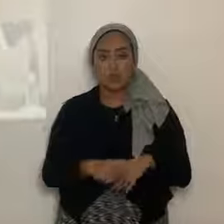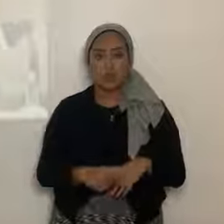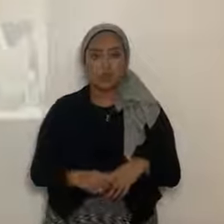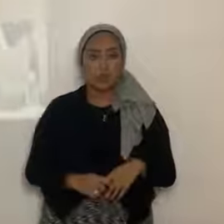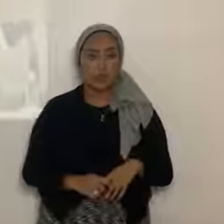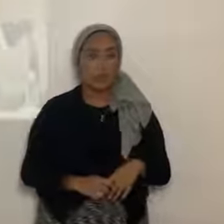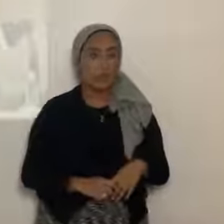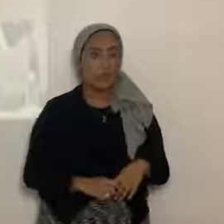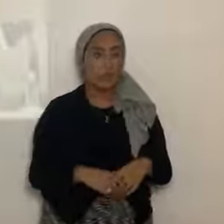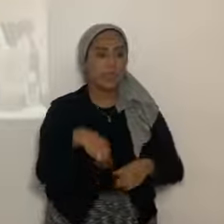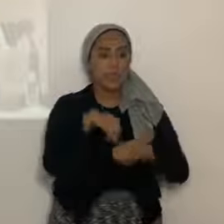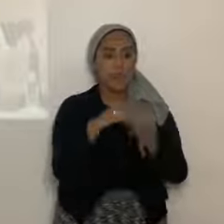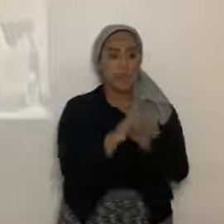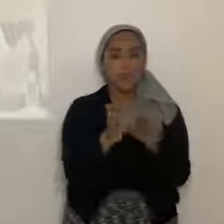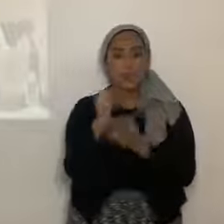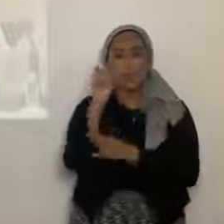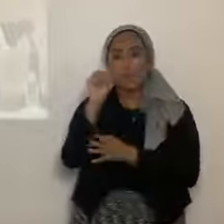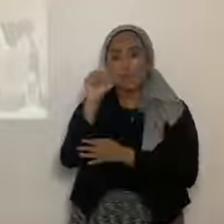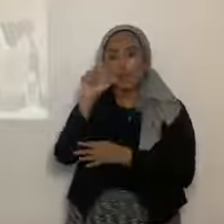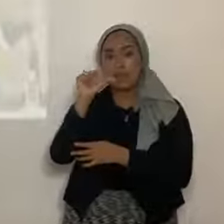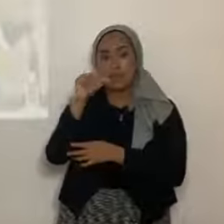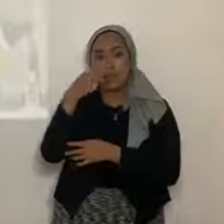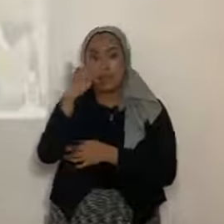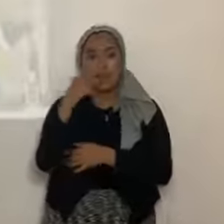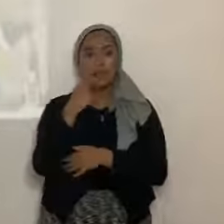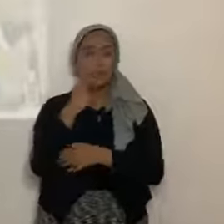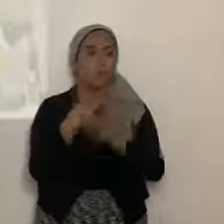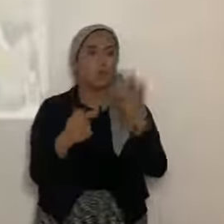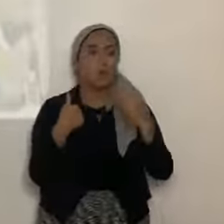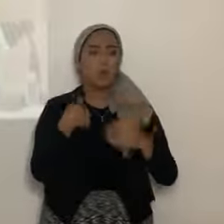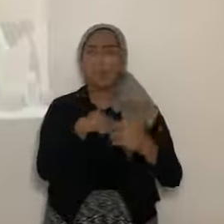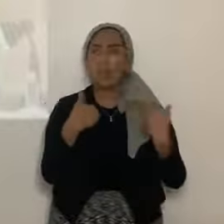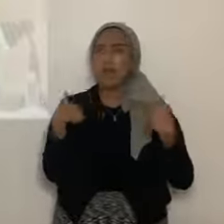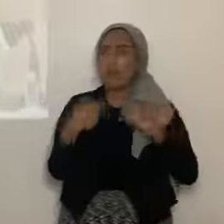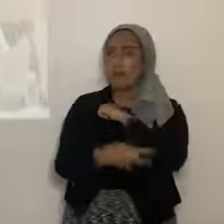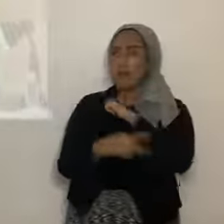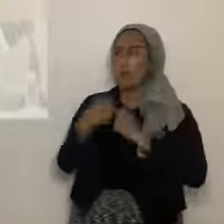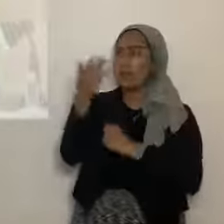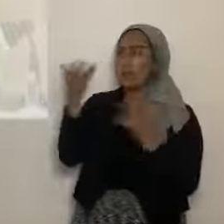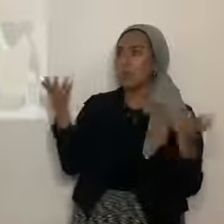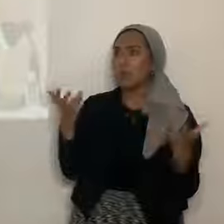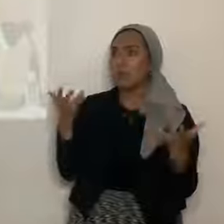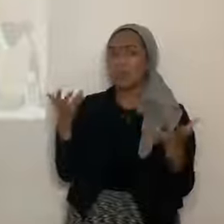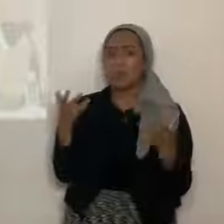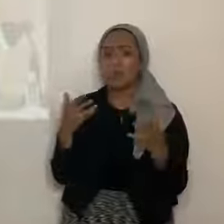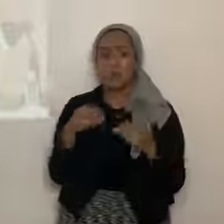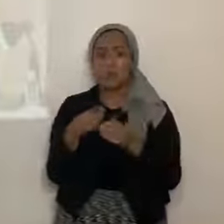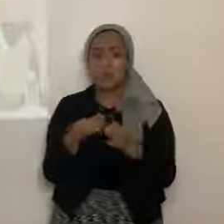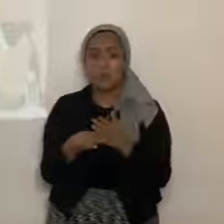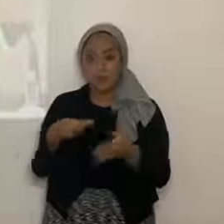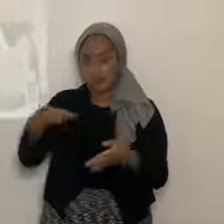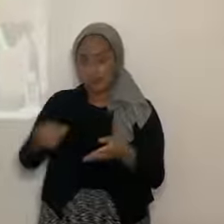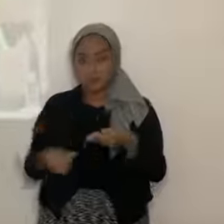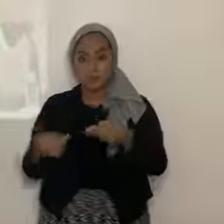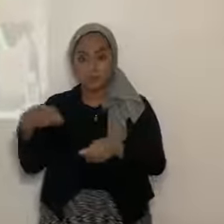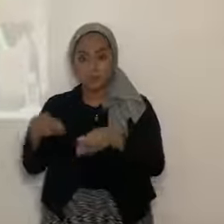En el libro de Malaquías dice, ¿en qué te hemos robado? En el máser y tzedaká, o sea, en los diezmos. Entonces,